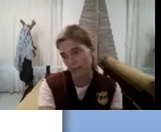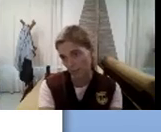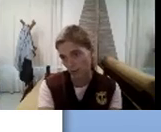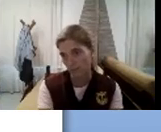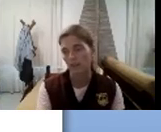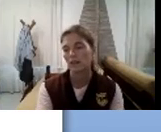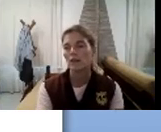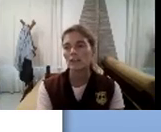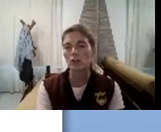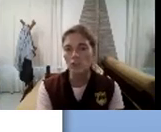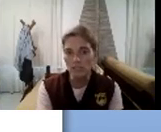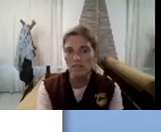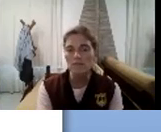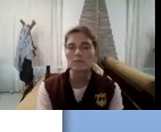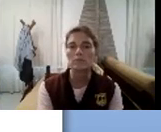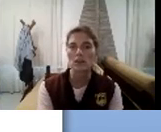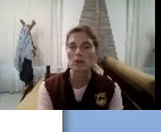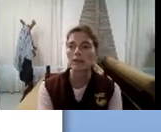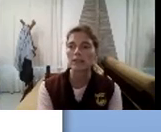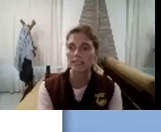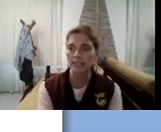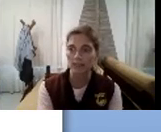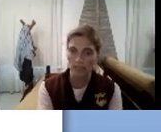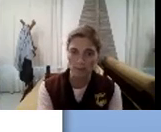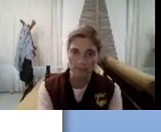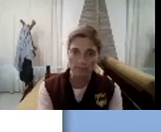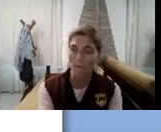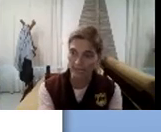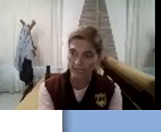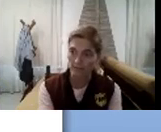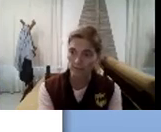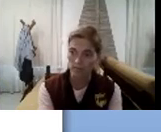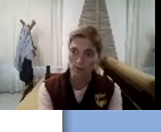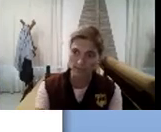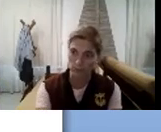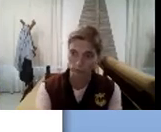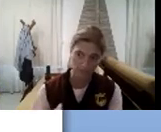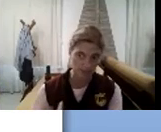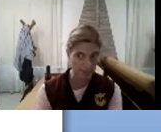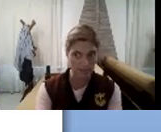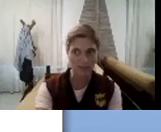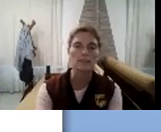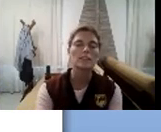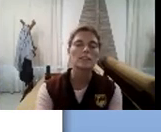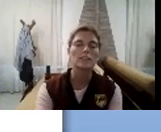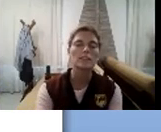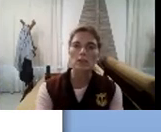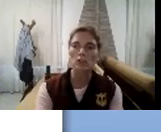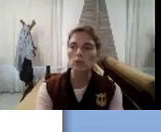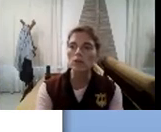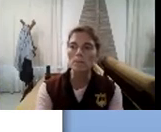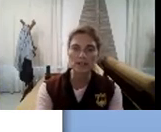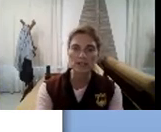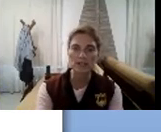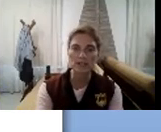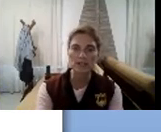Claro. Entonces me llamó la veterinaria un día a mí, Amelia, que vive cerca de tu casa y de mi casa, y me dijo,